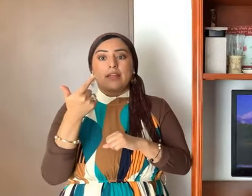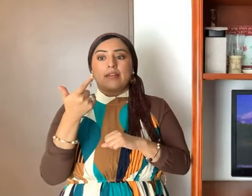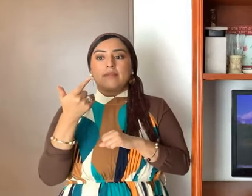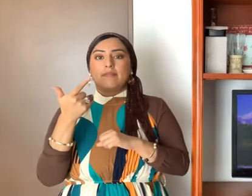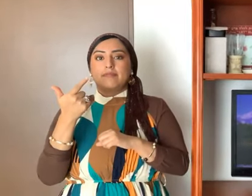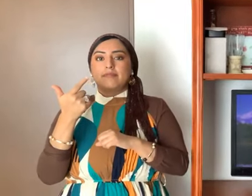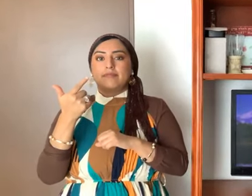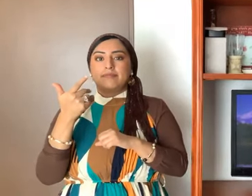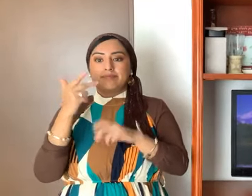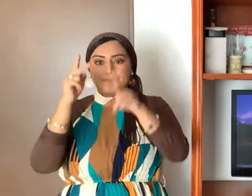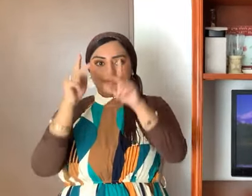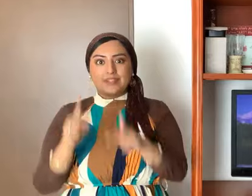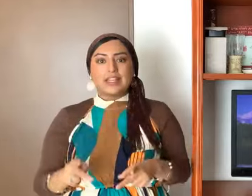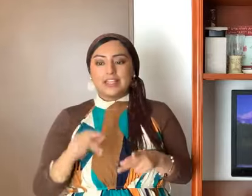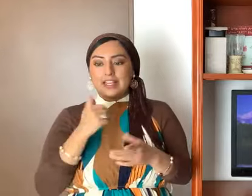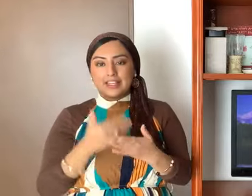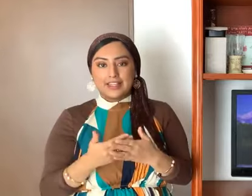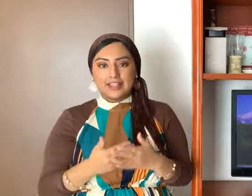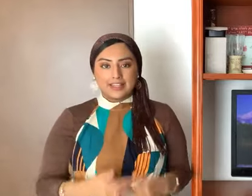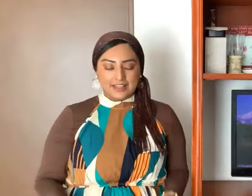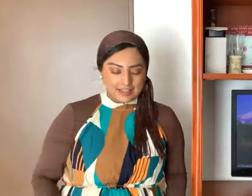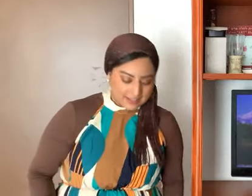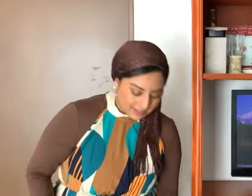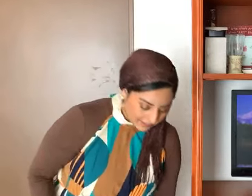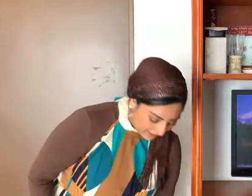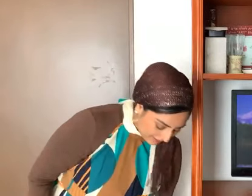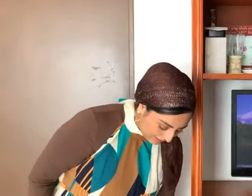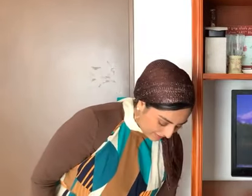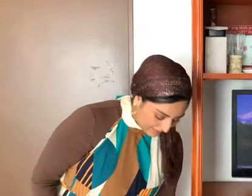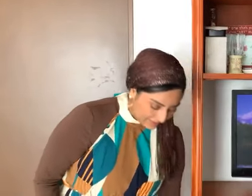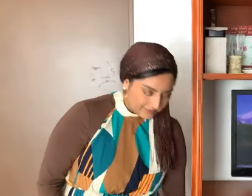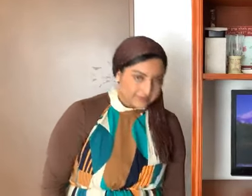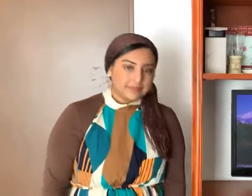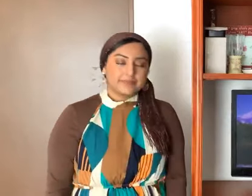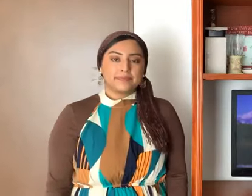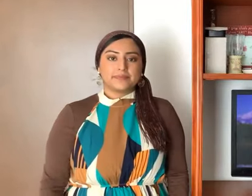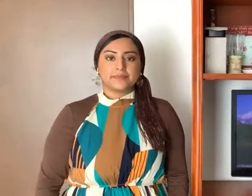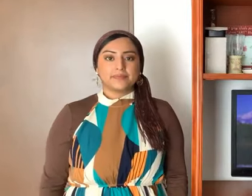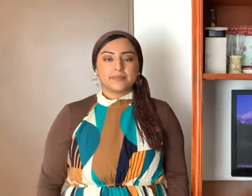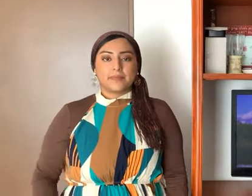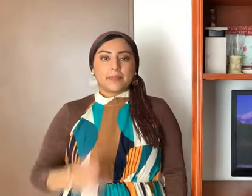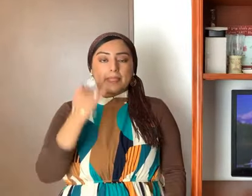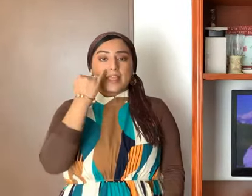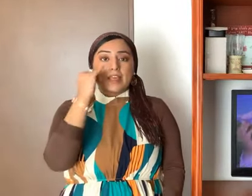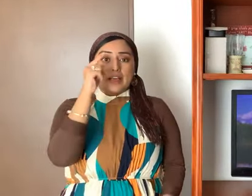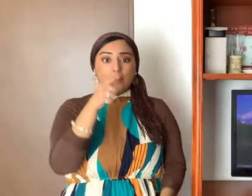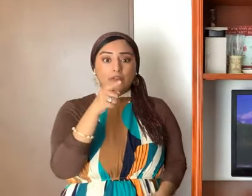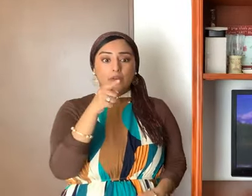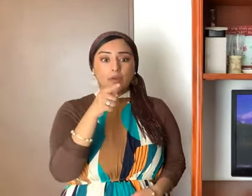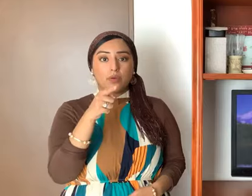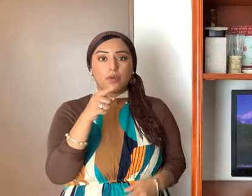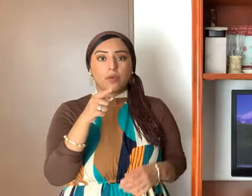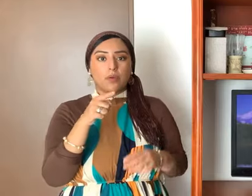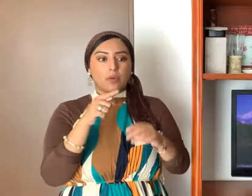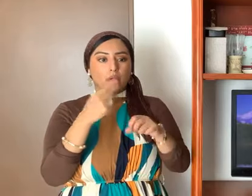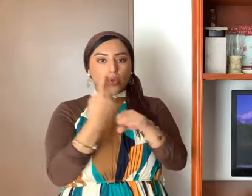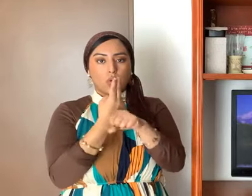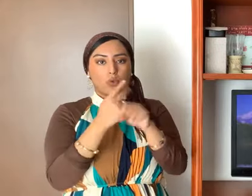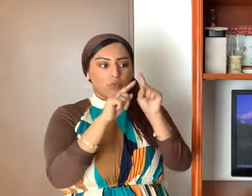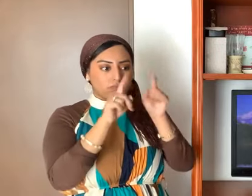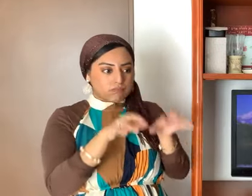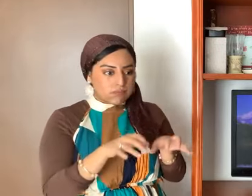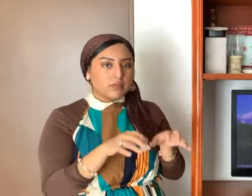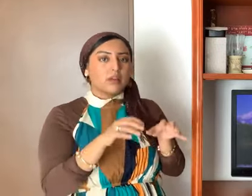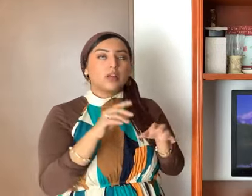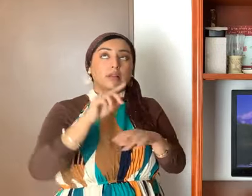parecer, bueno, ya lo verás tú con los zapatos chuecos. No, si tú eres programador, pídele al